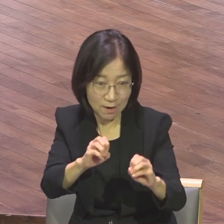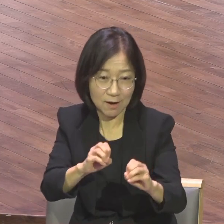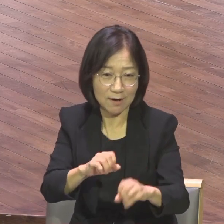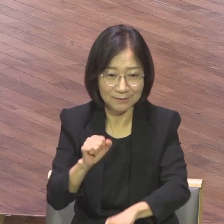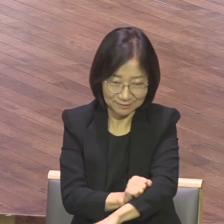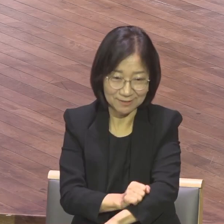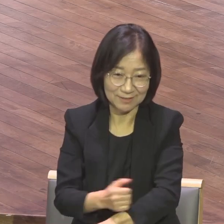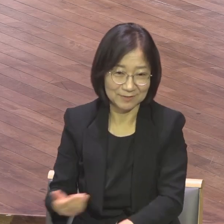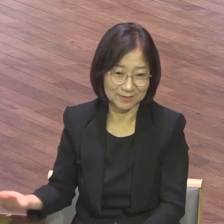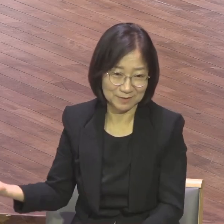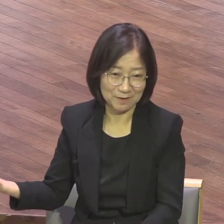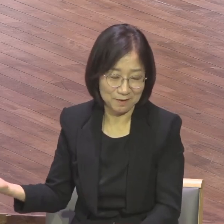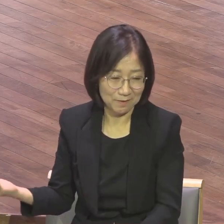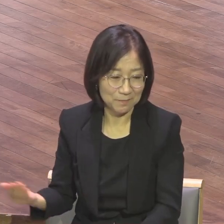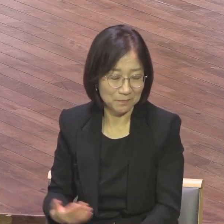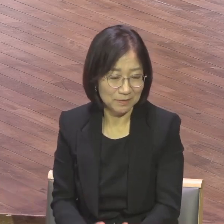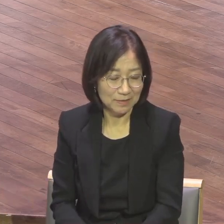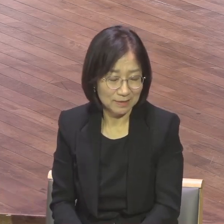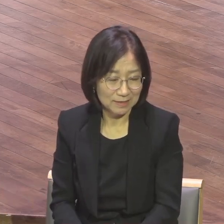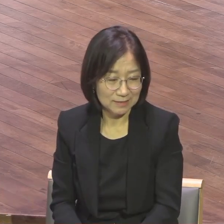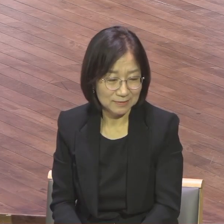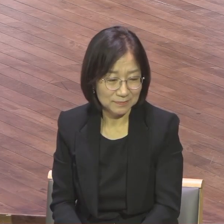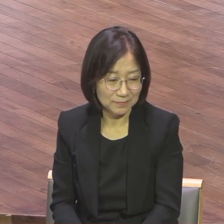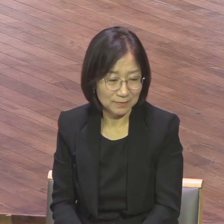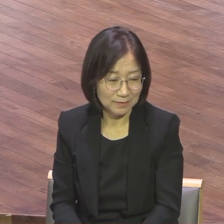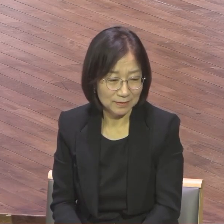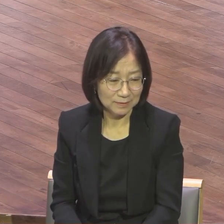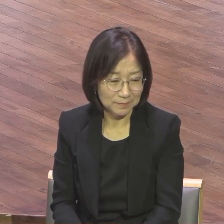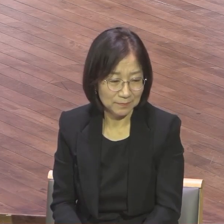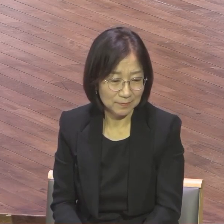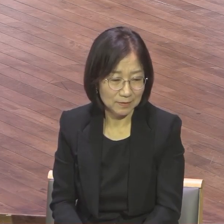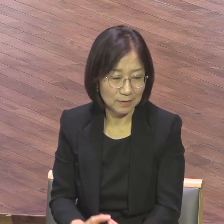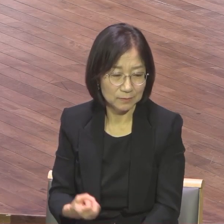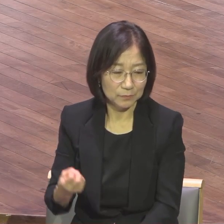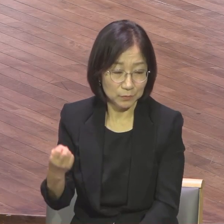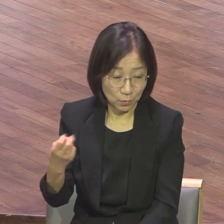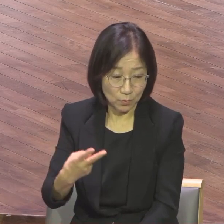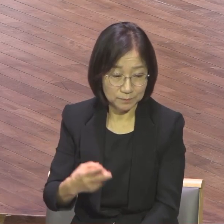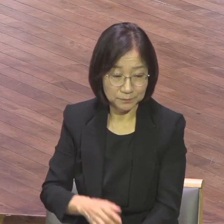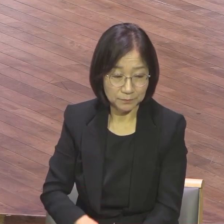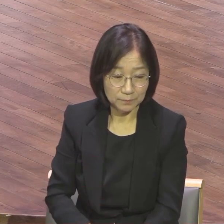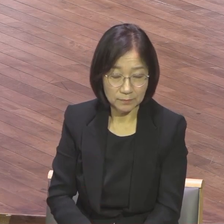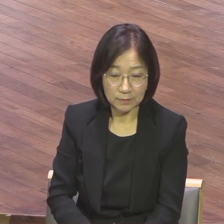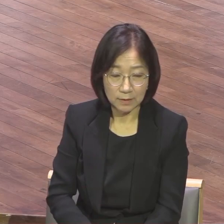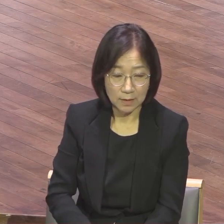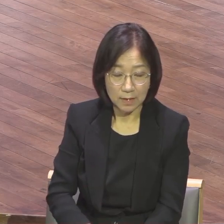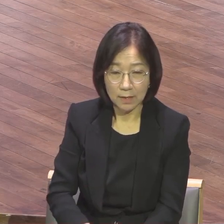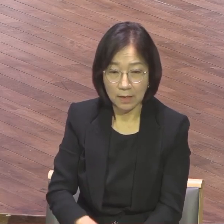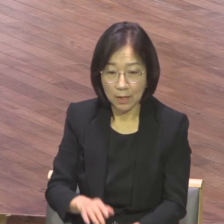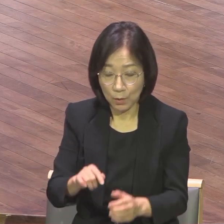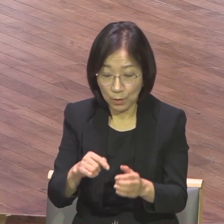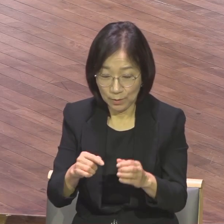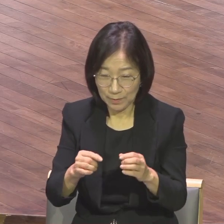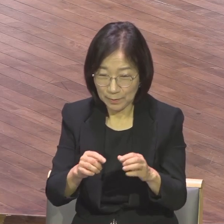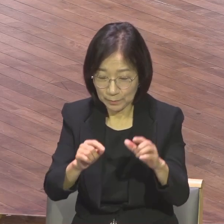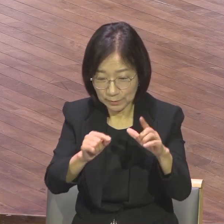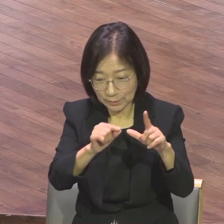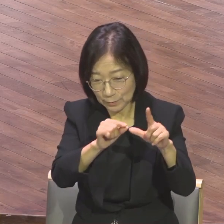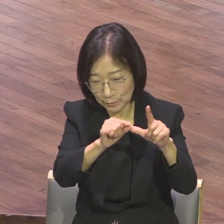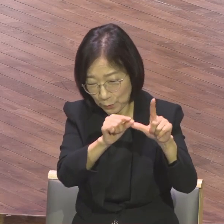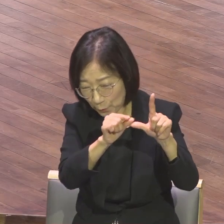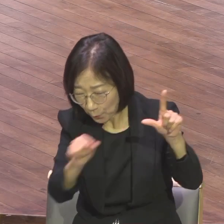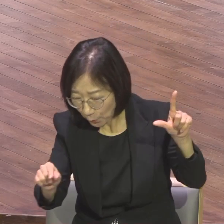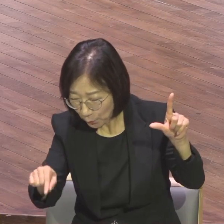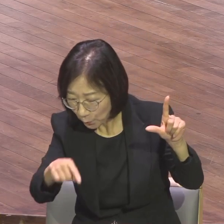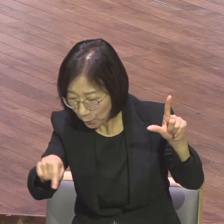거기는 실제 파키스탄이 이 독립 인도로부터 할 때는 기독교인들이 앞장서서 독립을 했기 때문에